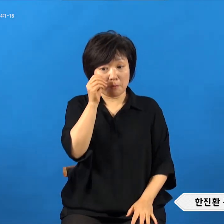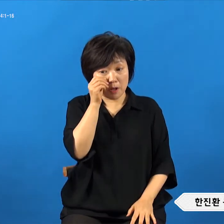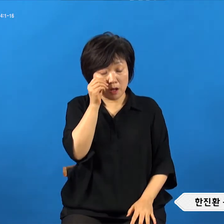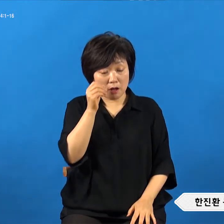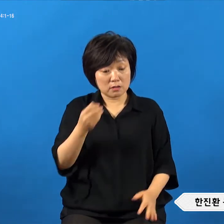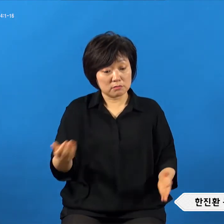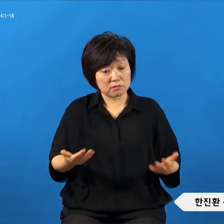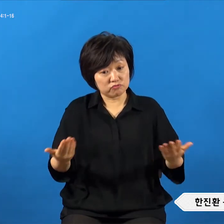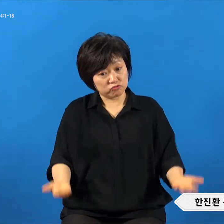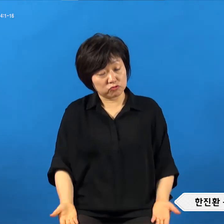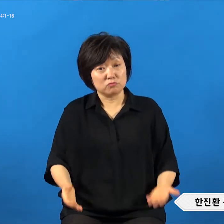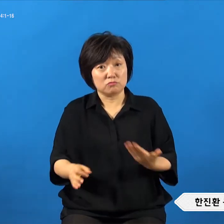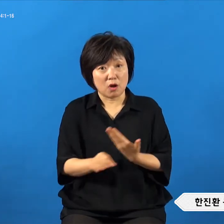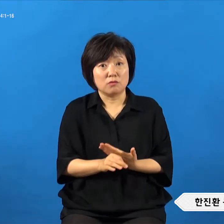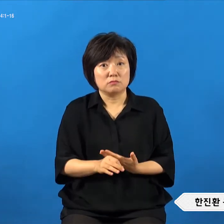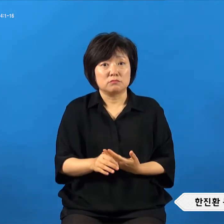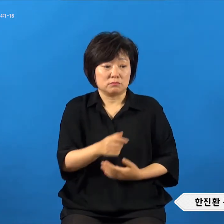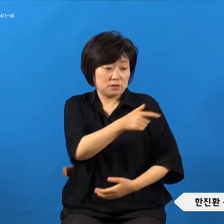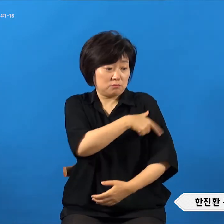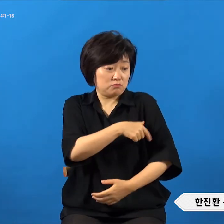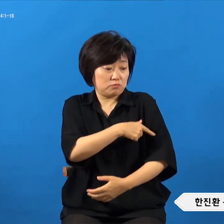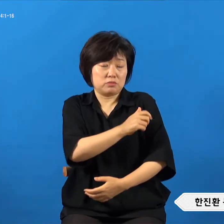당연히 직분을 내려놓아야 되죠.